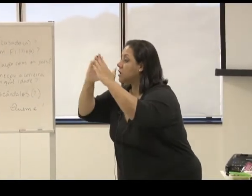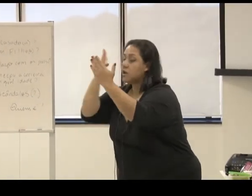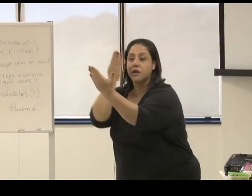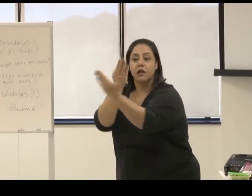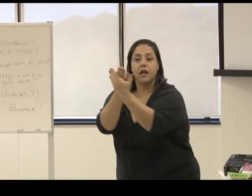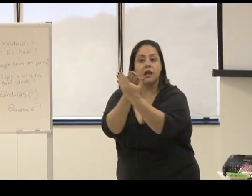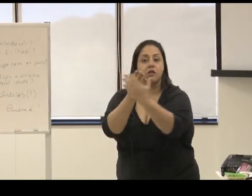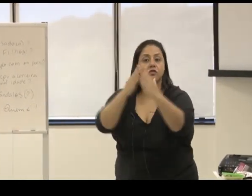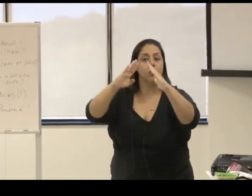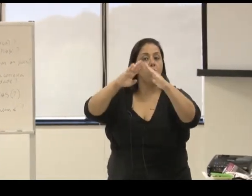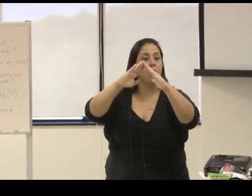Que isso?